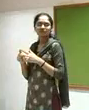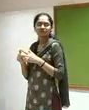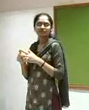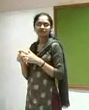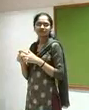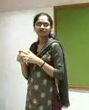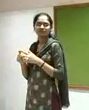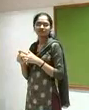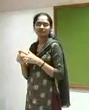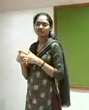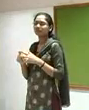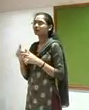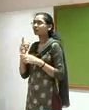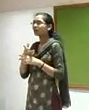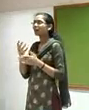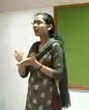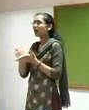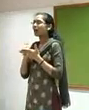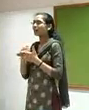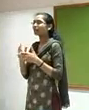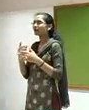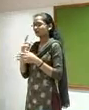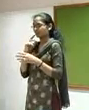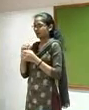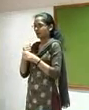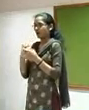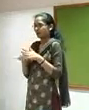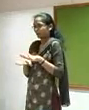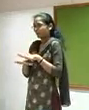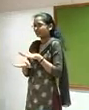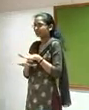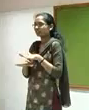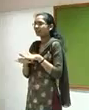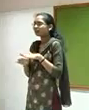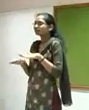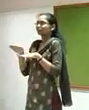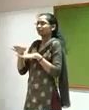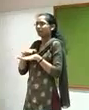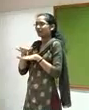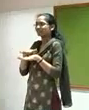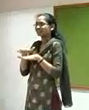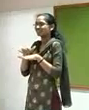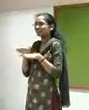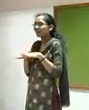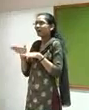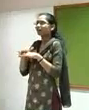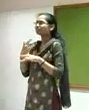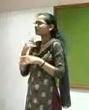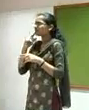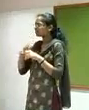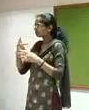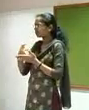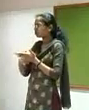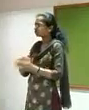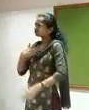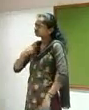अब अगर उसके बेसिस पर कोई भी कानून बनता है, कोई भी पॉलिसी बनती है, तो उसको चैलेंज करना अब